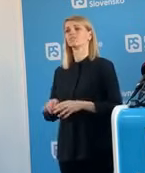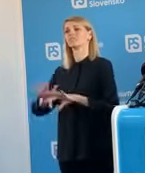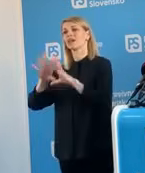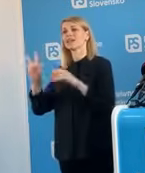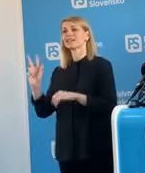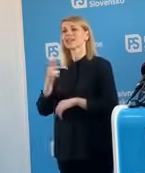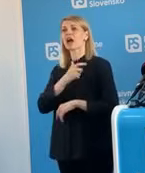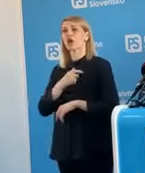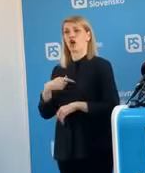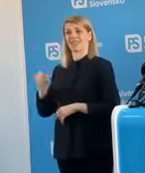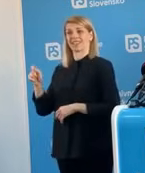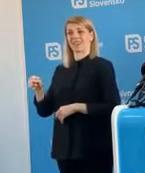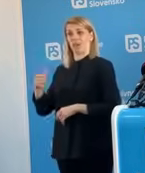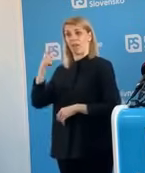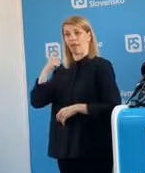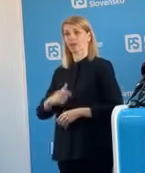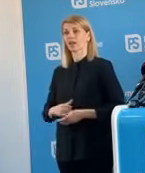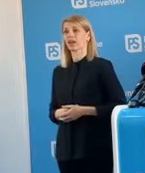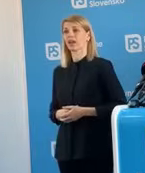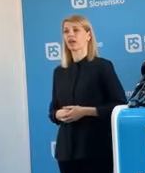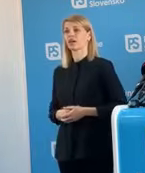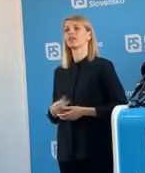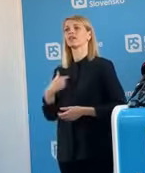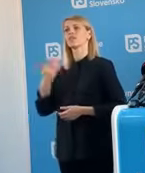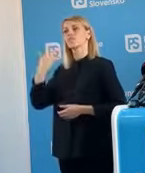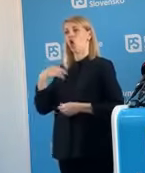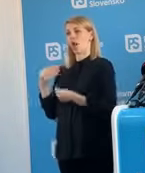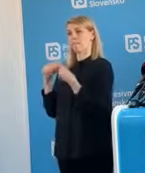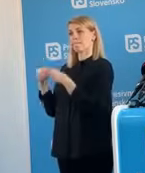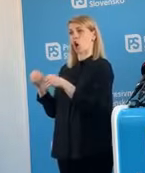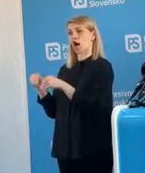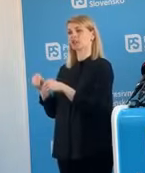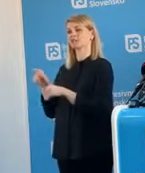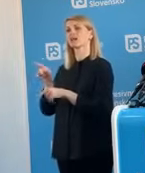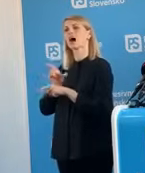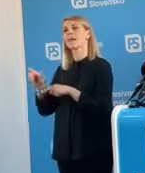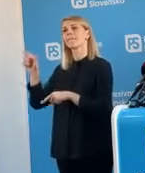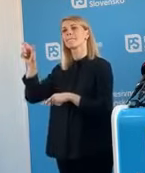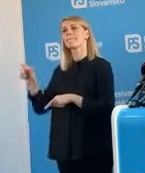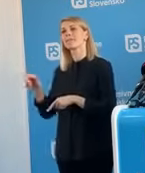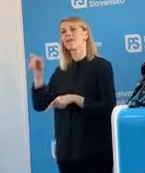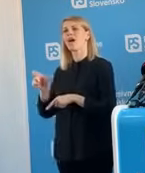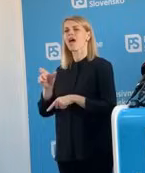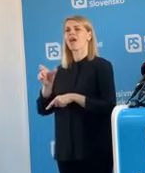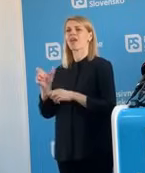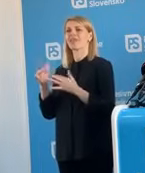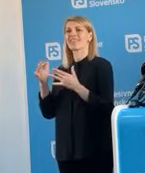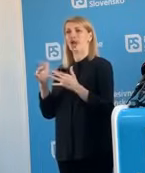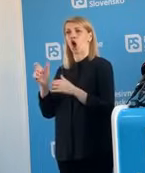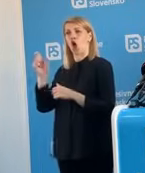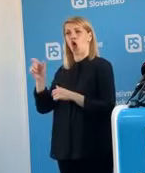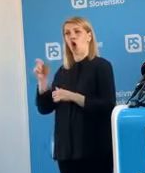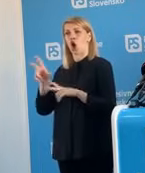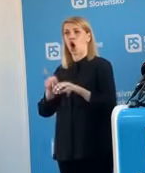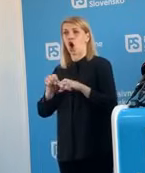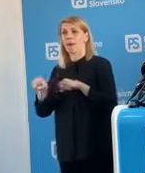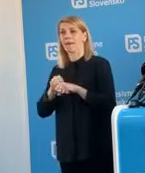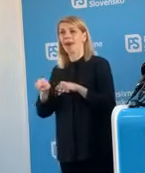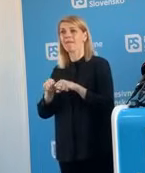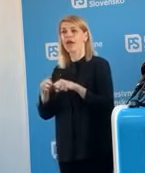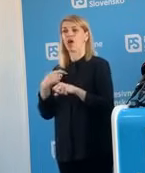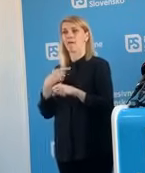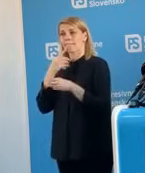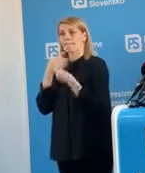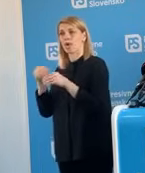rokov ako diplomát, bola som šerpa, poradca pre európske záležitosti viacerých premiérov, aj túto pána